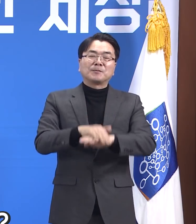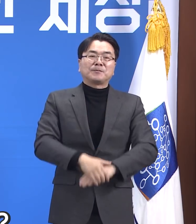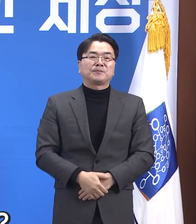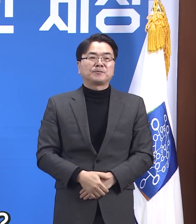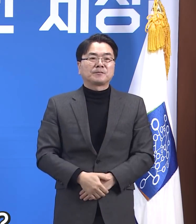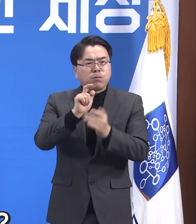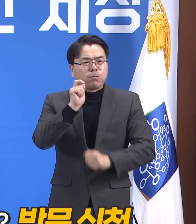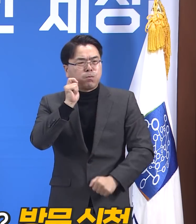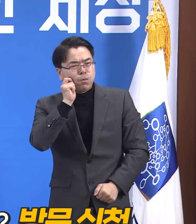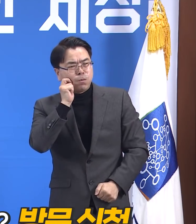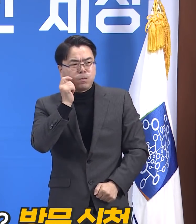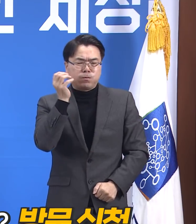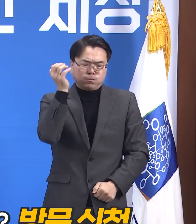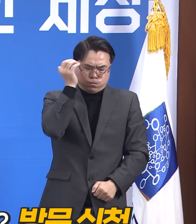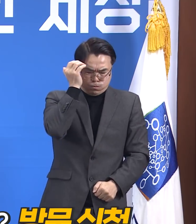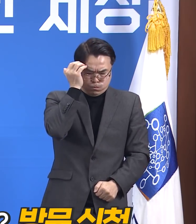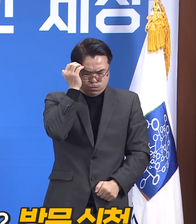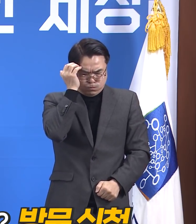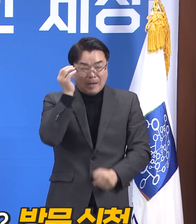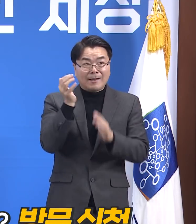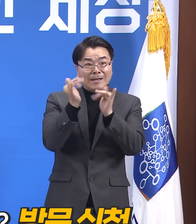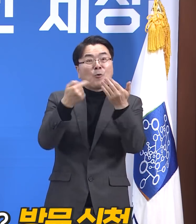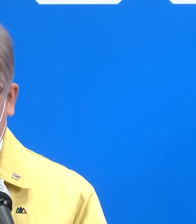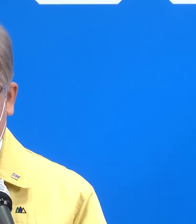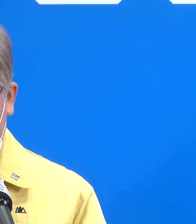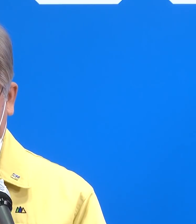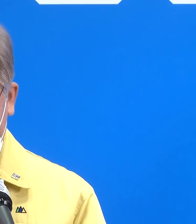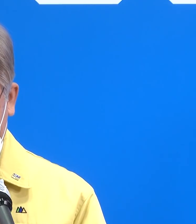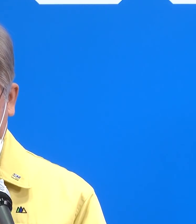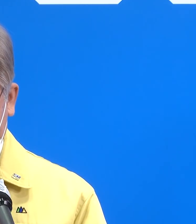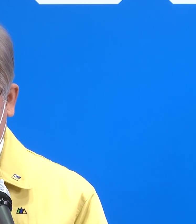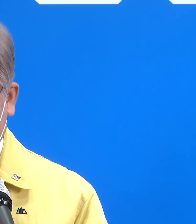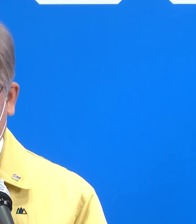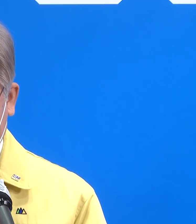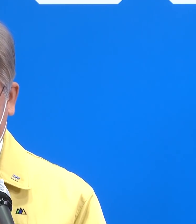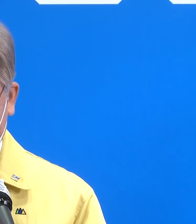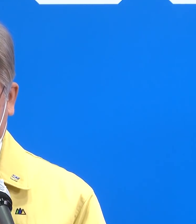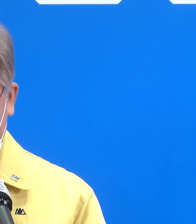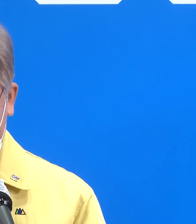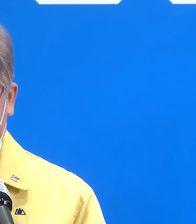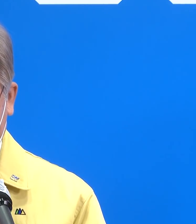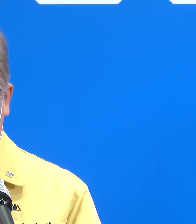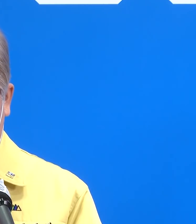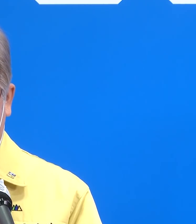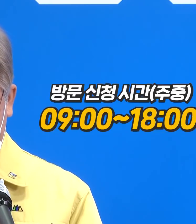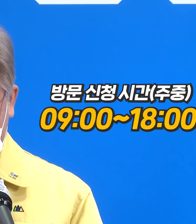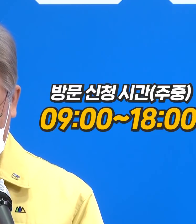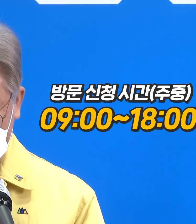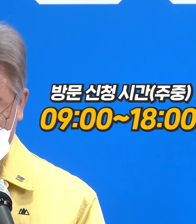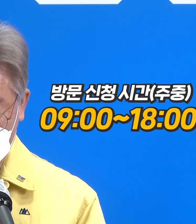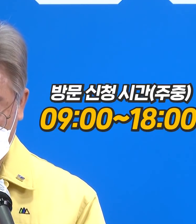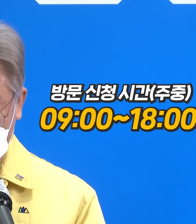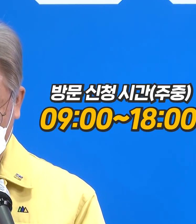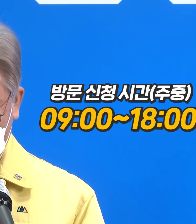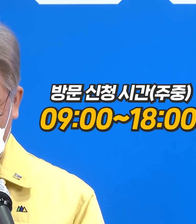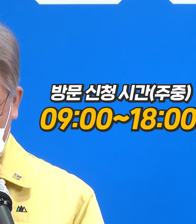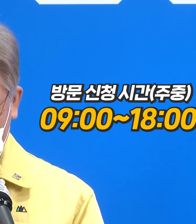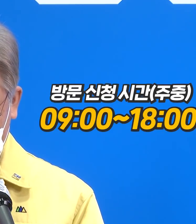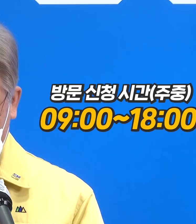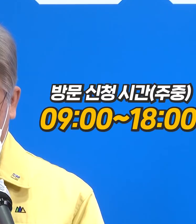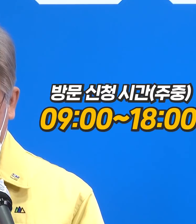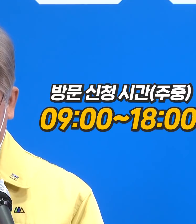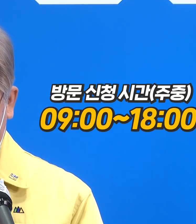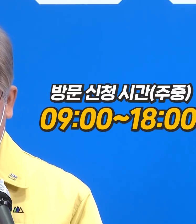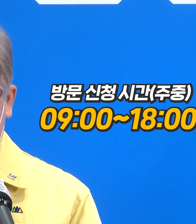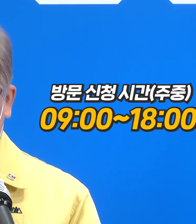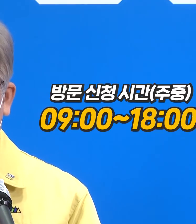두 번째로 현장 수령 방식이 되겠습니다. 3월 1일부터 4월 30일까지로 신청 시간은 주중에는 오전